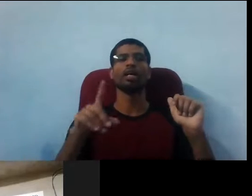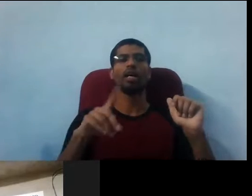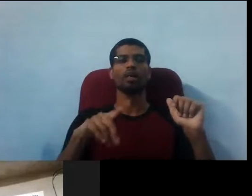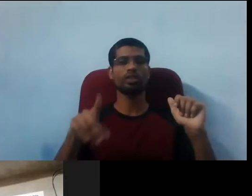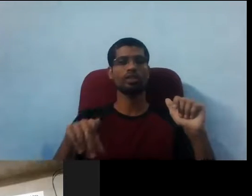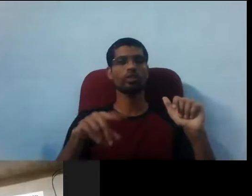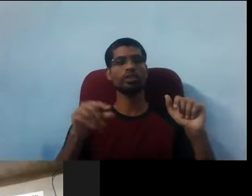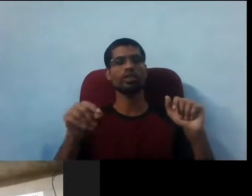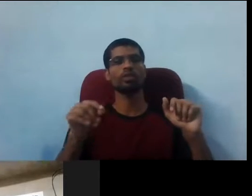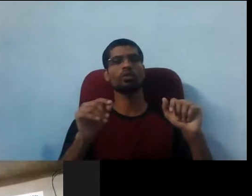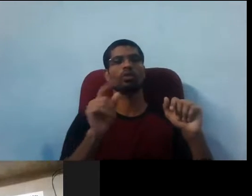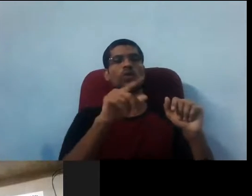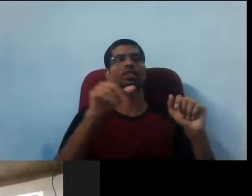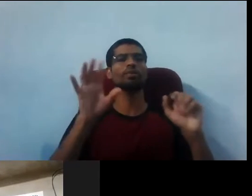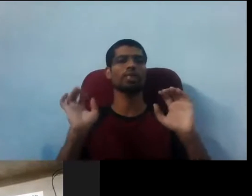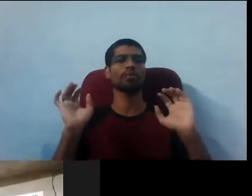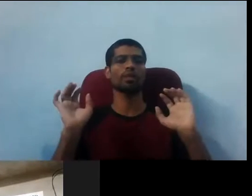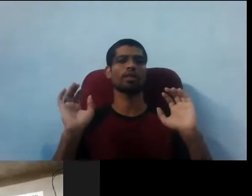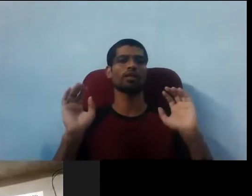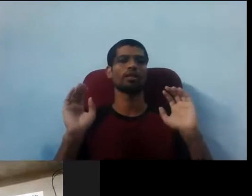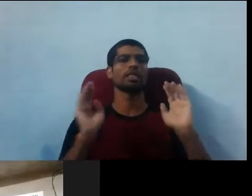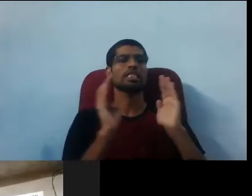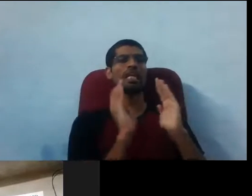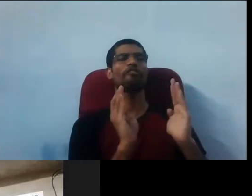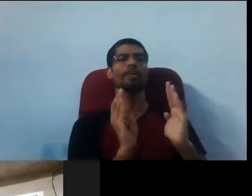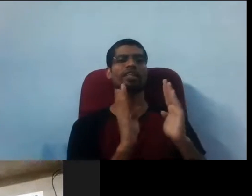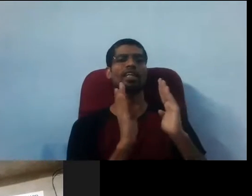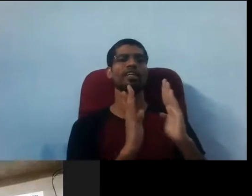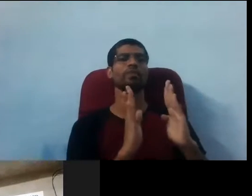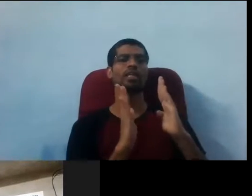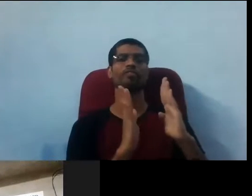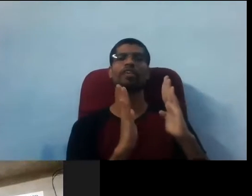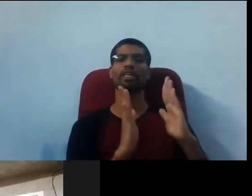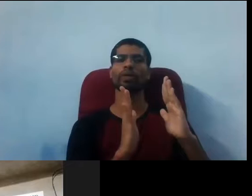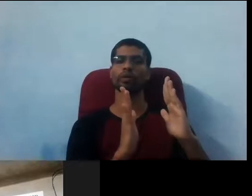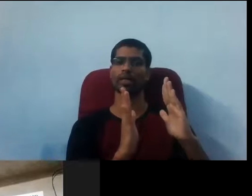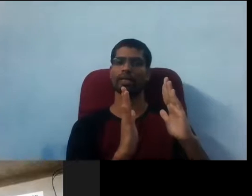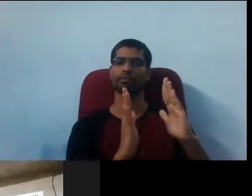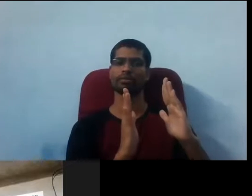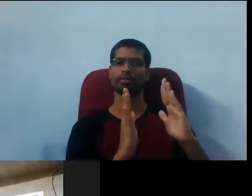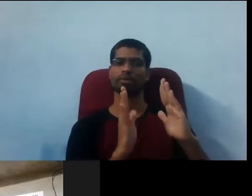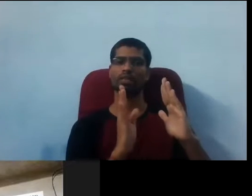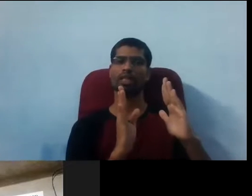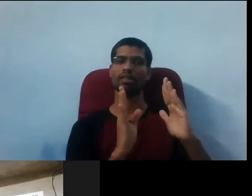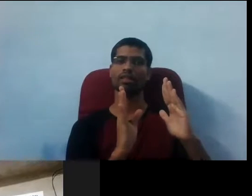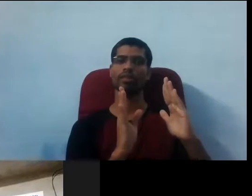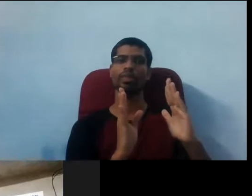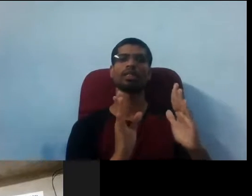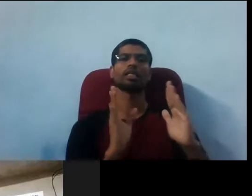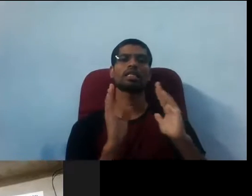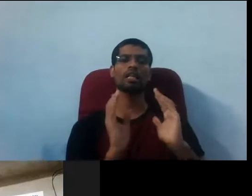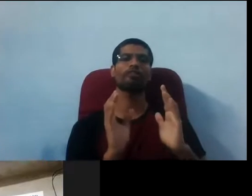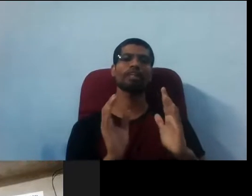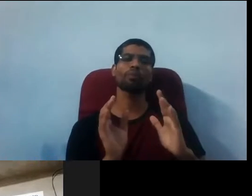है, और उसी चीज को रोस्टिंग, मतलब क्या हो गया, सल्फेट, जहां कहीं भी सल्फेट का प्रयोग हो रहा है, जहां कहीं